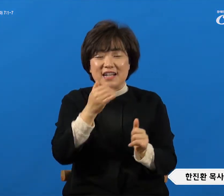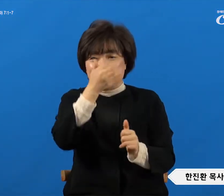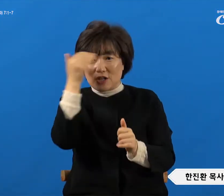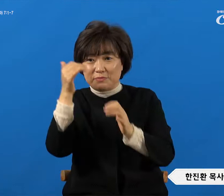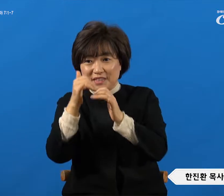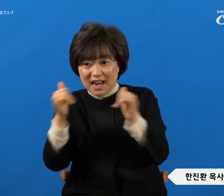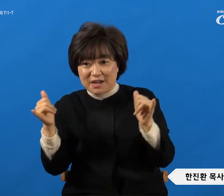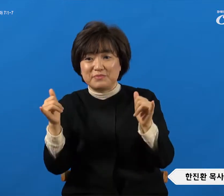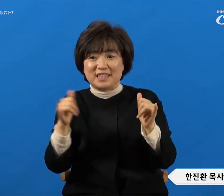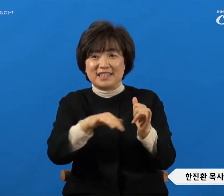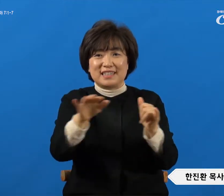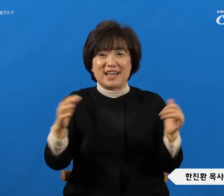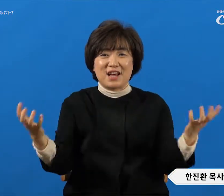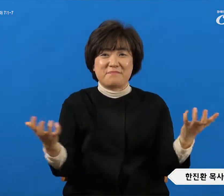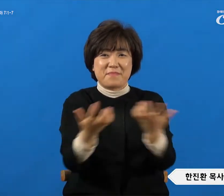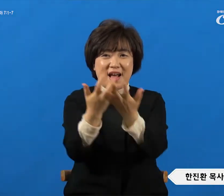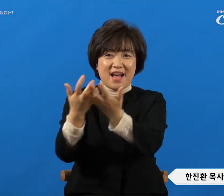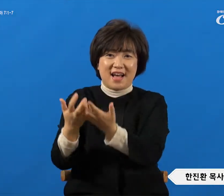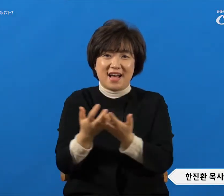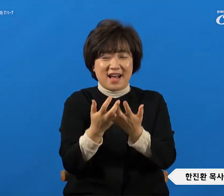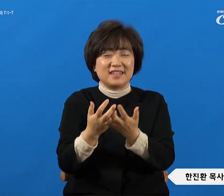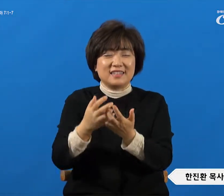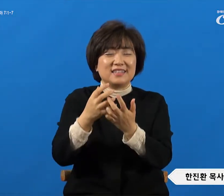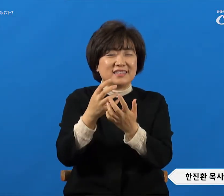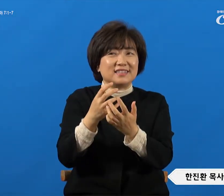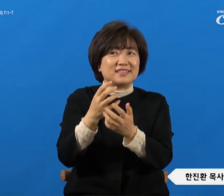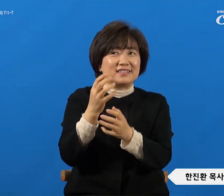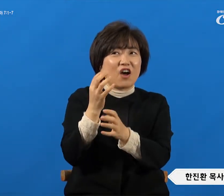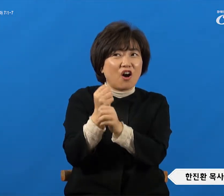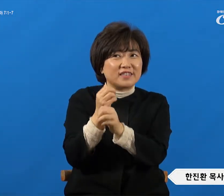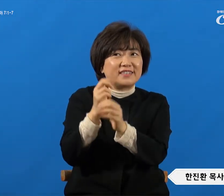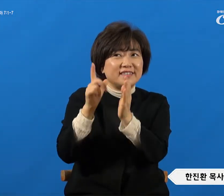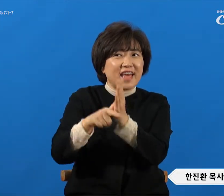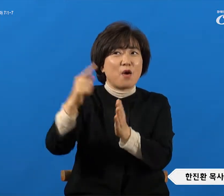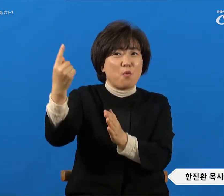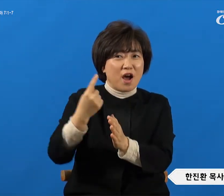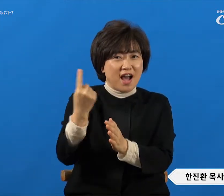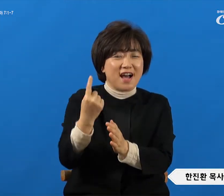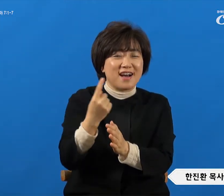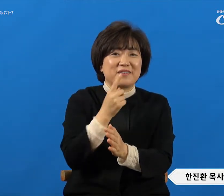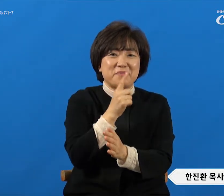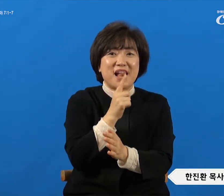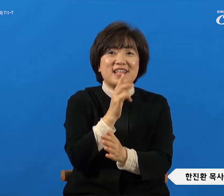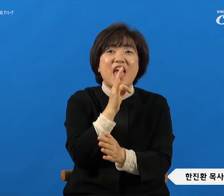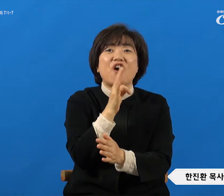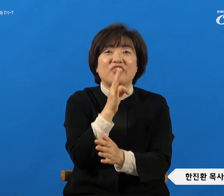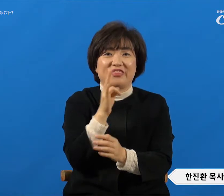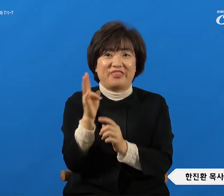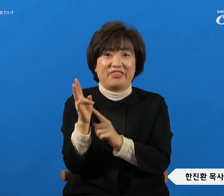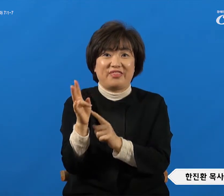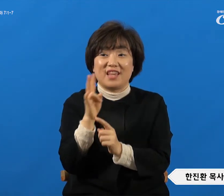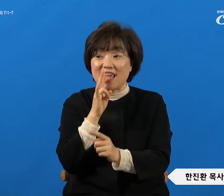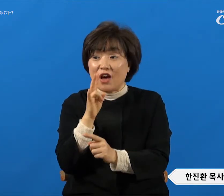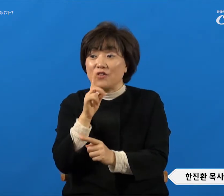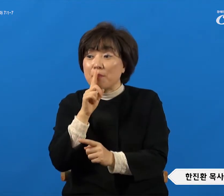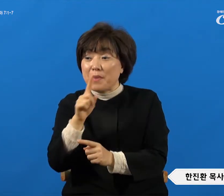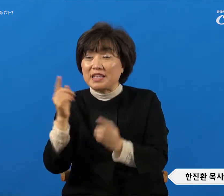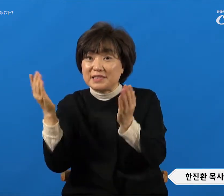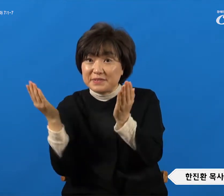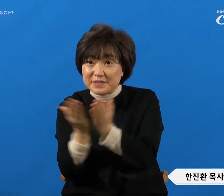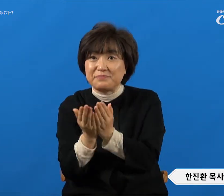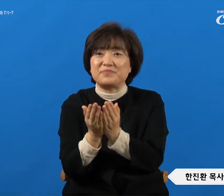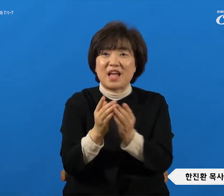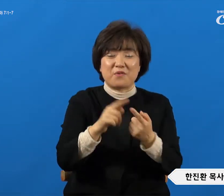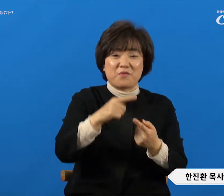사람들로 넘쳐나는 그런 때가 올 것이라 하는 예언입니다. 느헤미야는 그 예언의